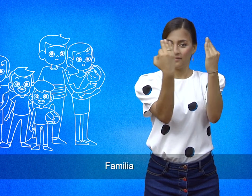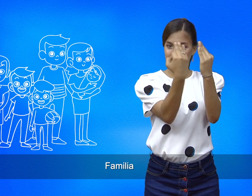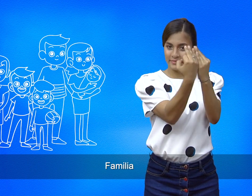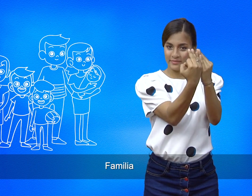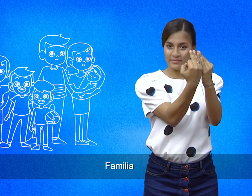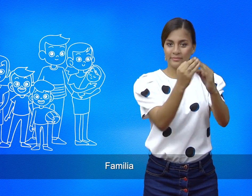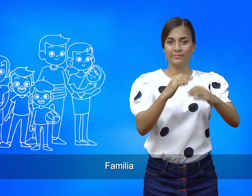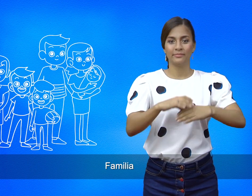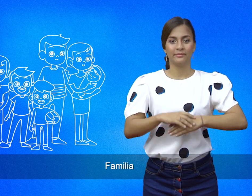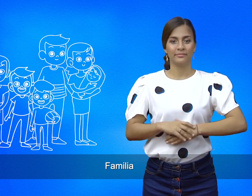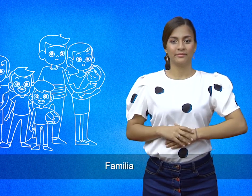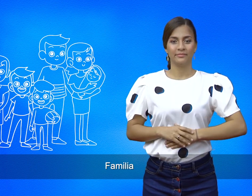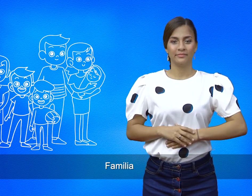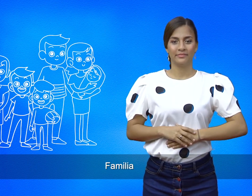Familia.